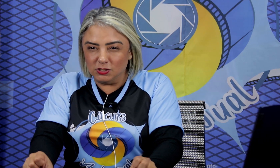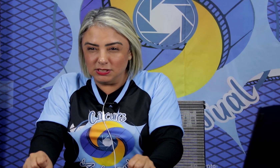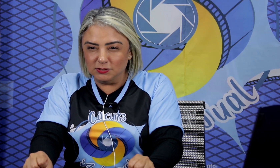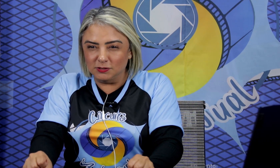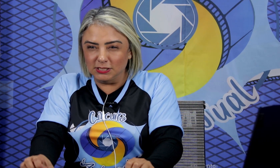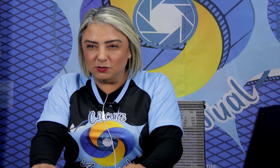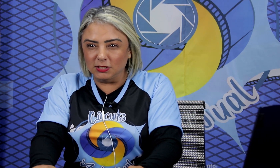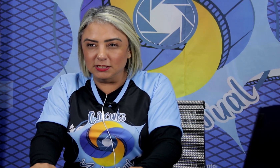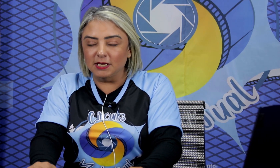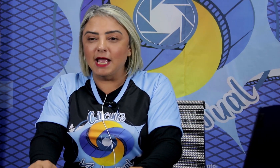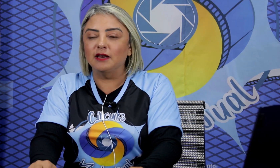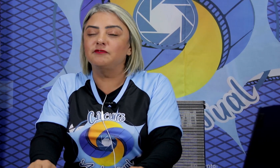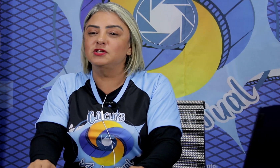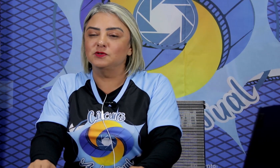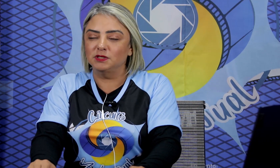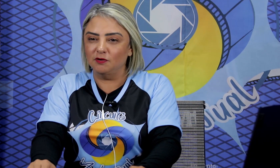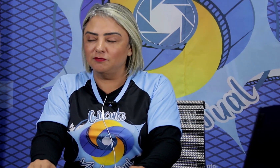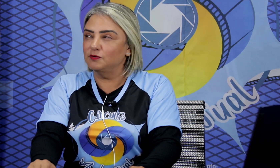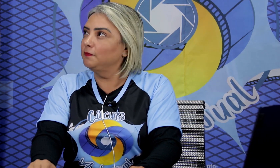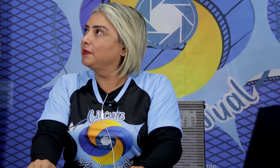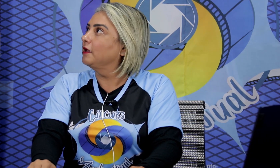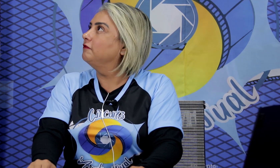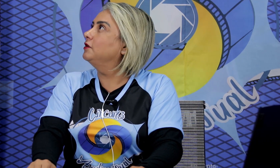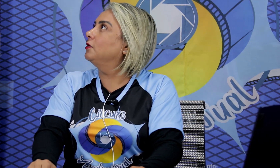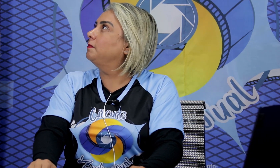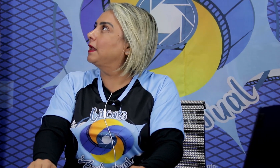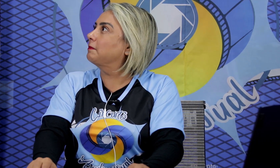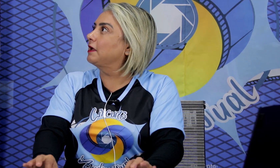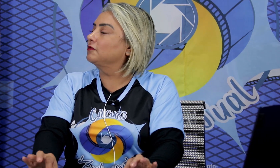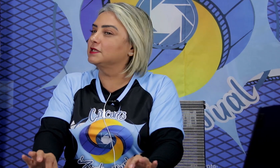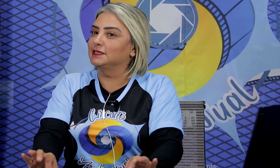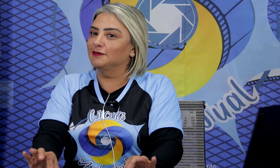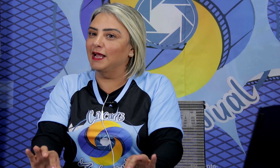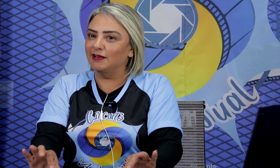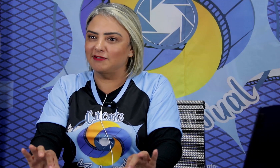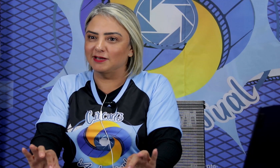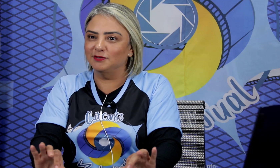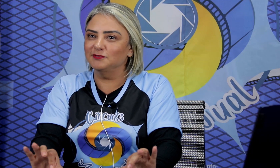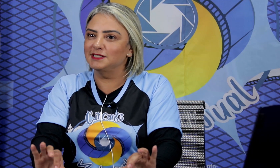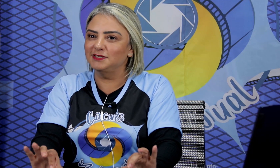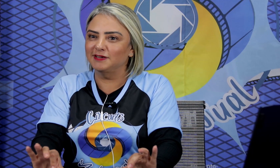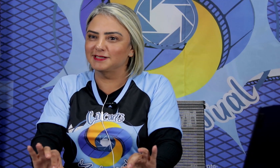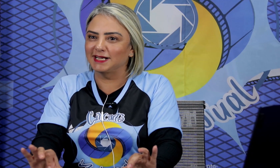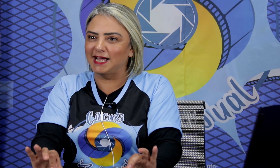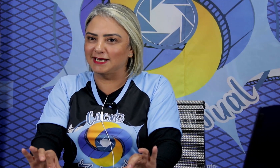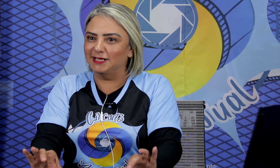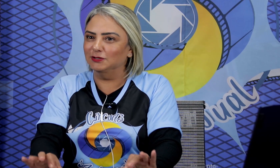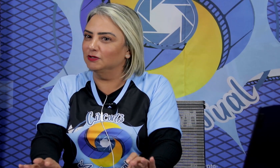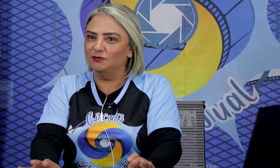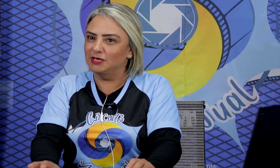olhando, ela fingiu que não viu, virou para ela, porque ela falou assim, ela fala, quando você estiver com essa cara, eu não vou olhar para